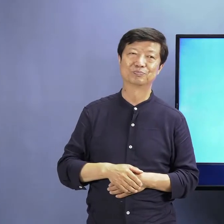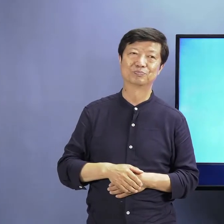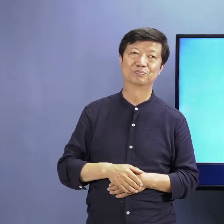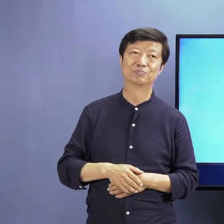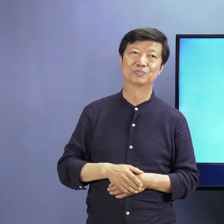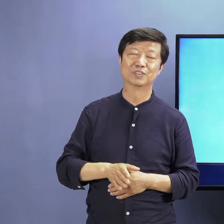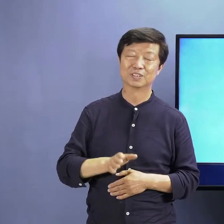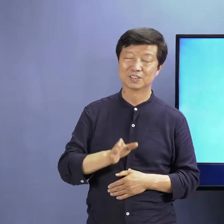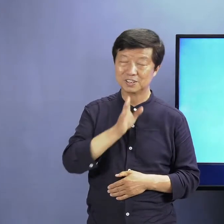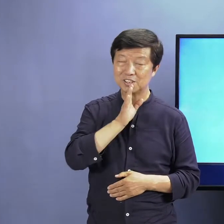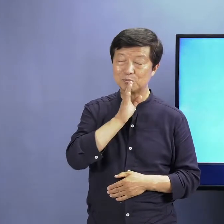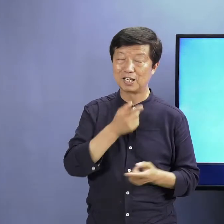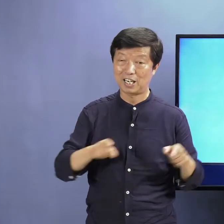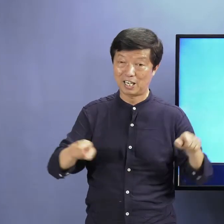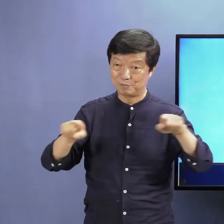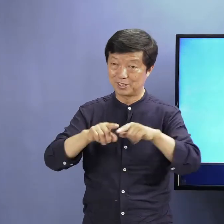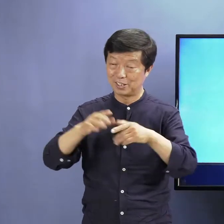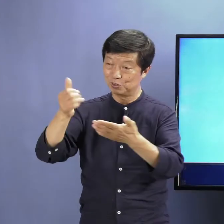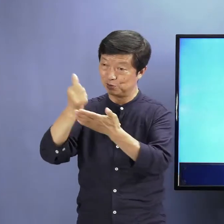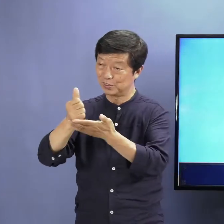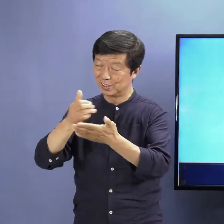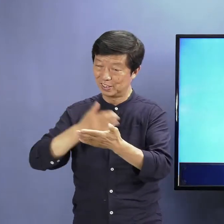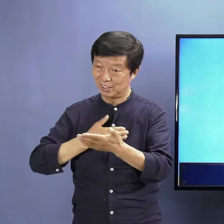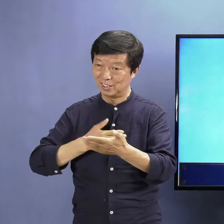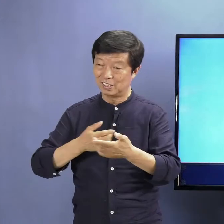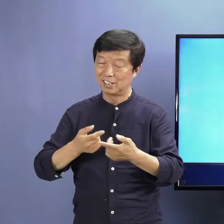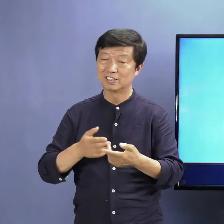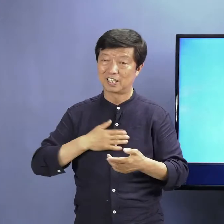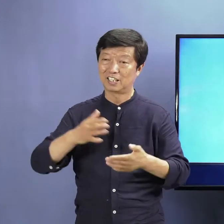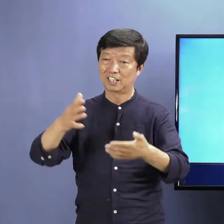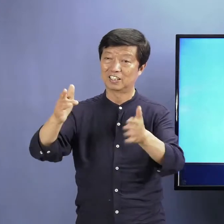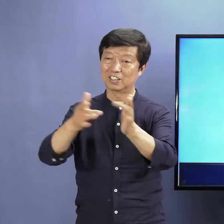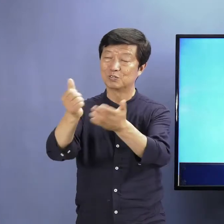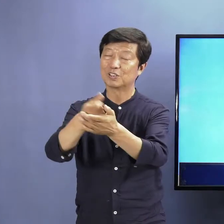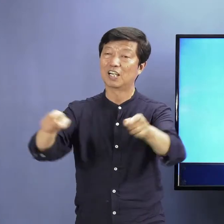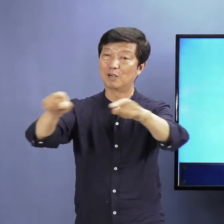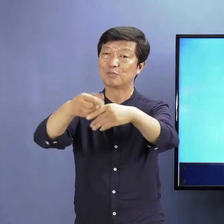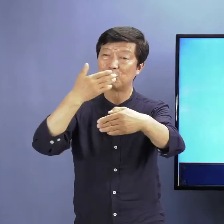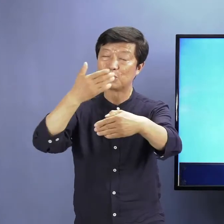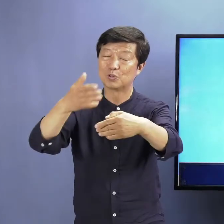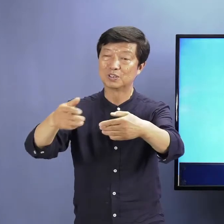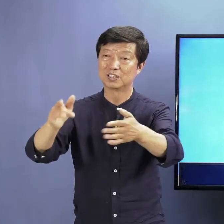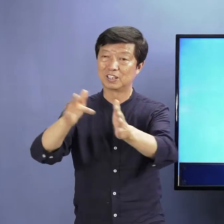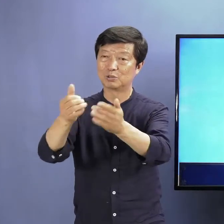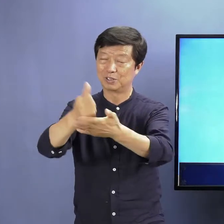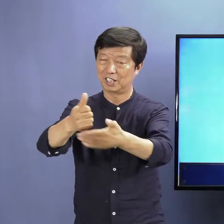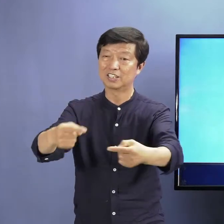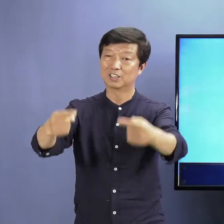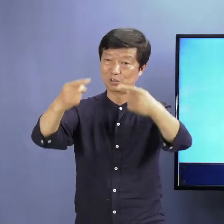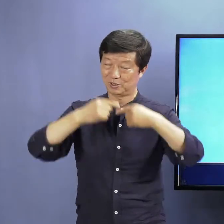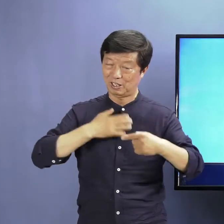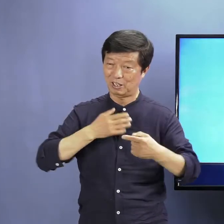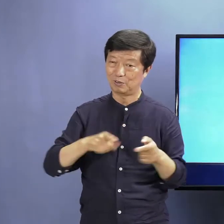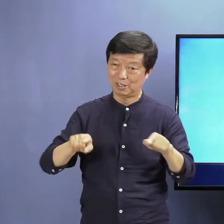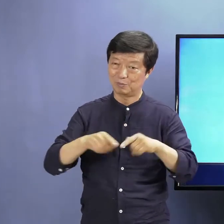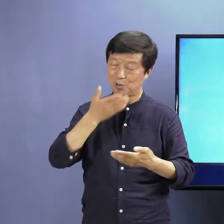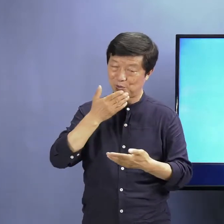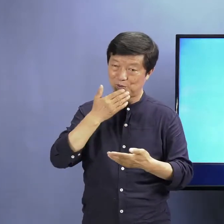정말 함께 주님과 그는 나로 더불어 먹고 나는 그와 더불어 먹으리. 내가 들어가.